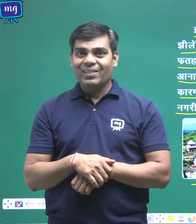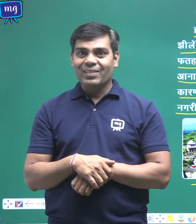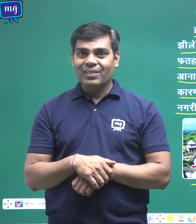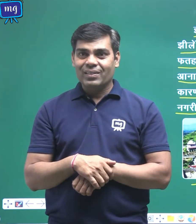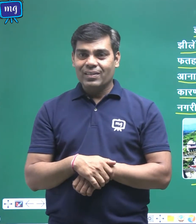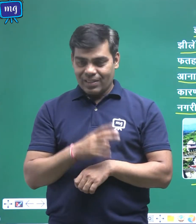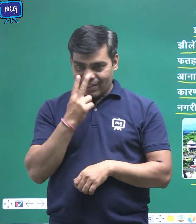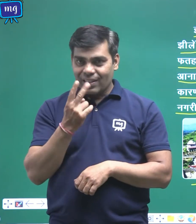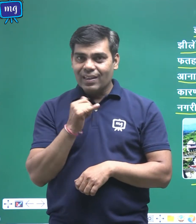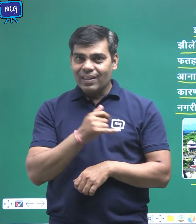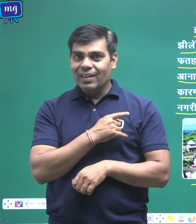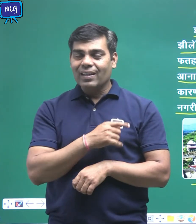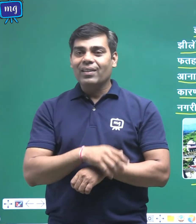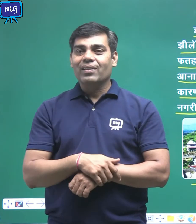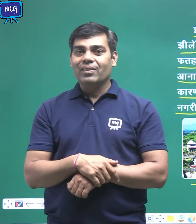दिखाई दे रहा है।